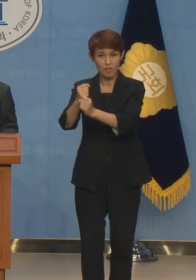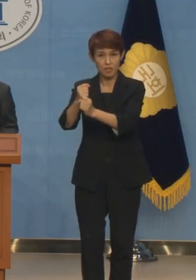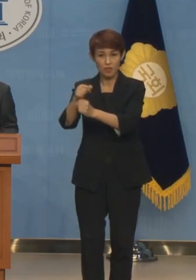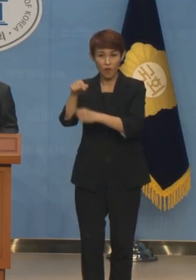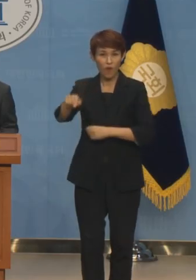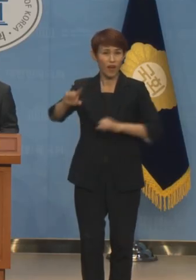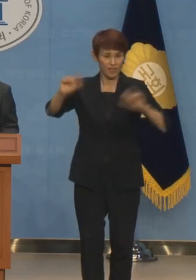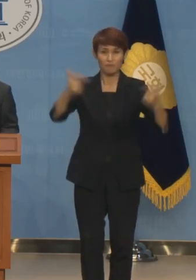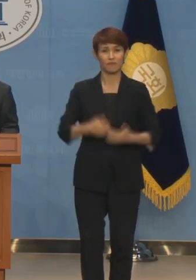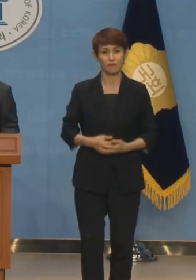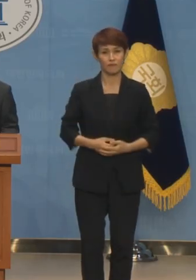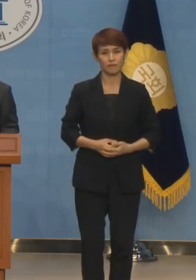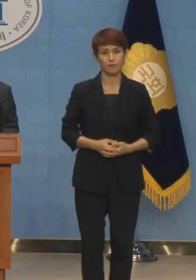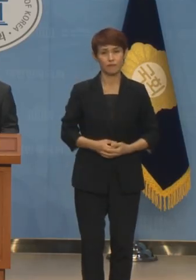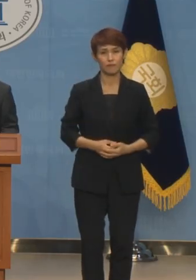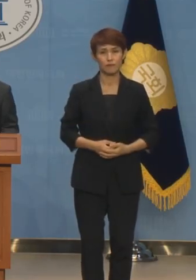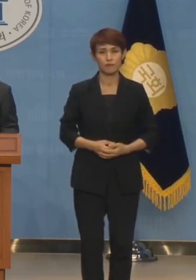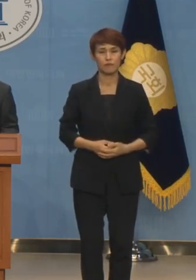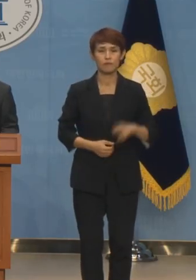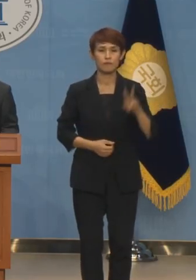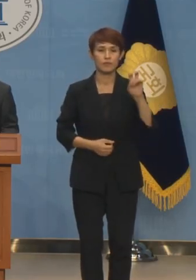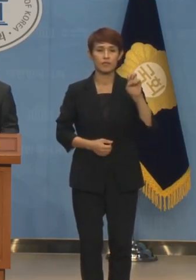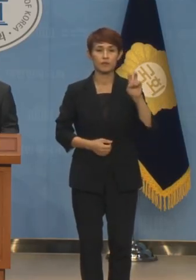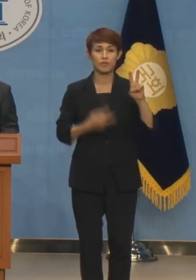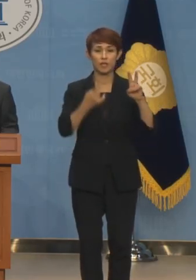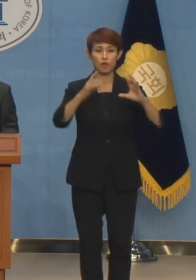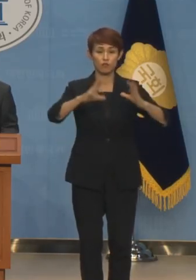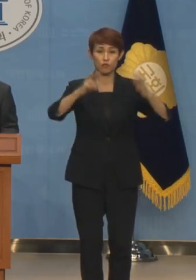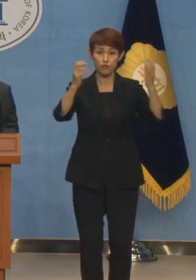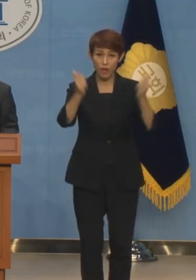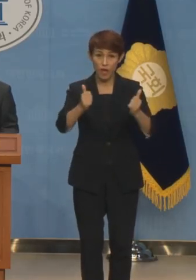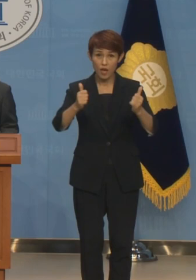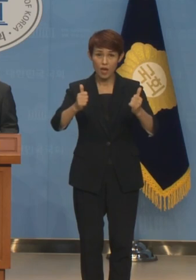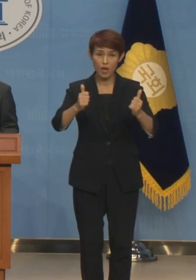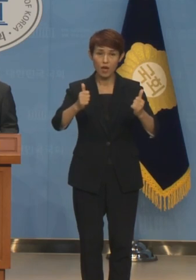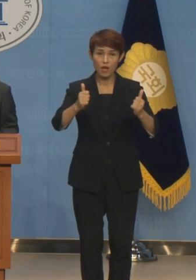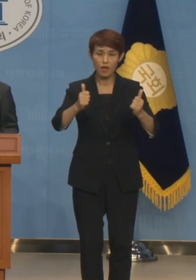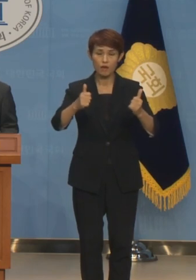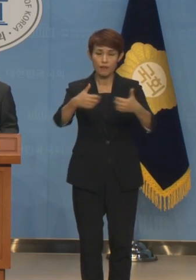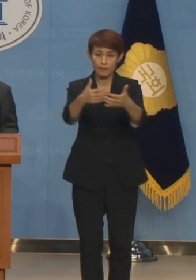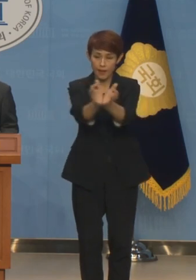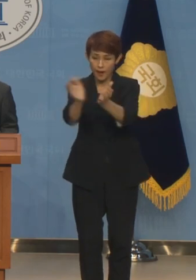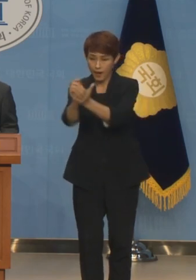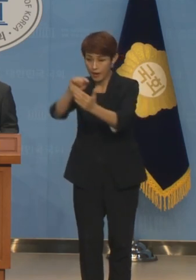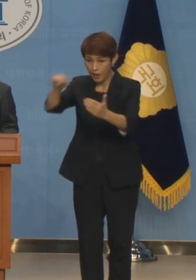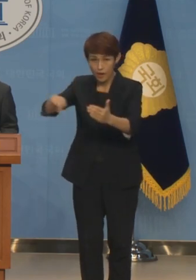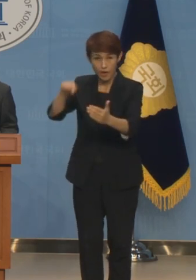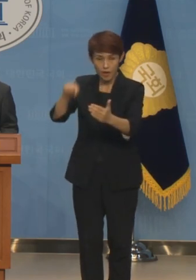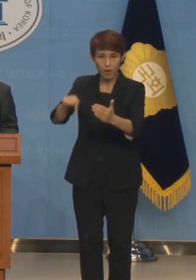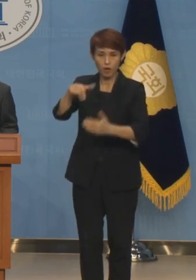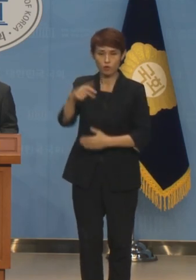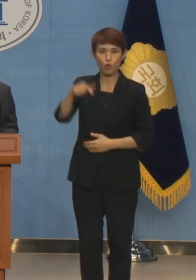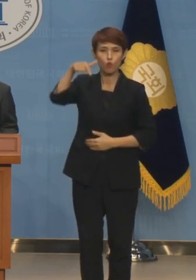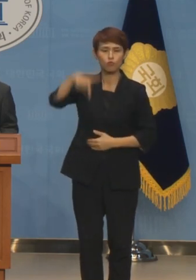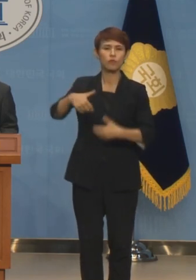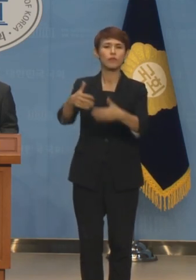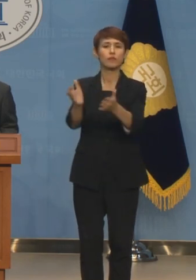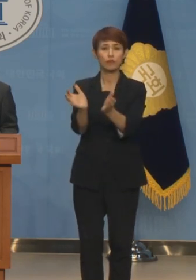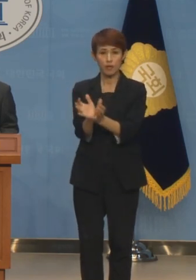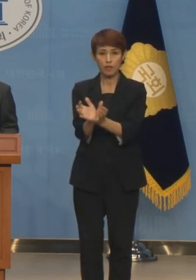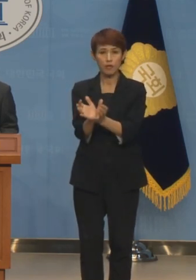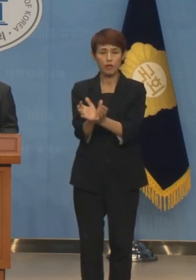판이 아닙니다. 22대 국회 여러 원내정당 가운데 조국